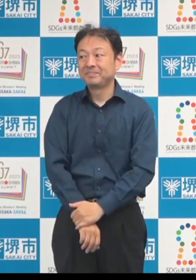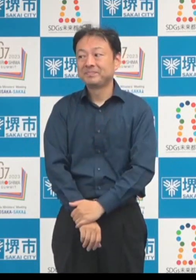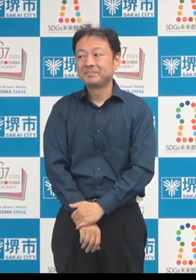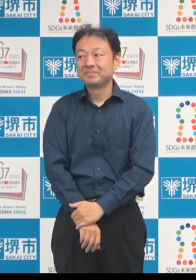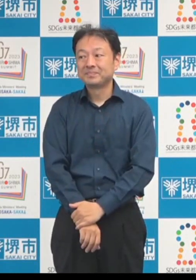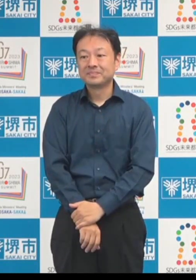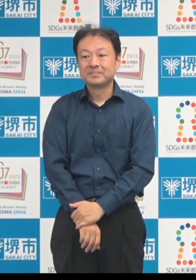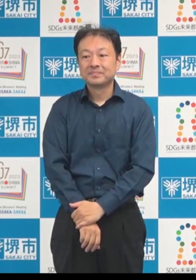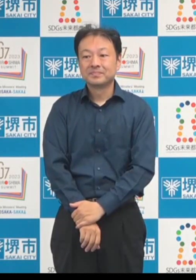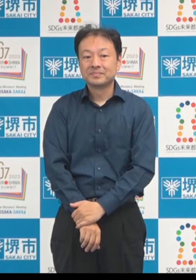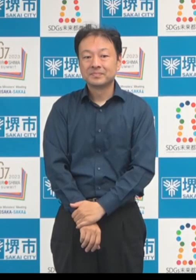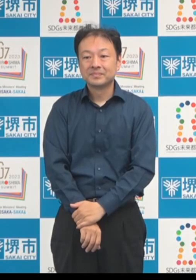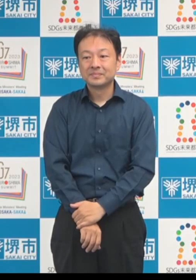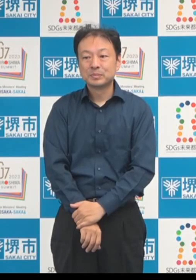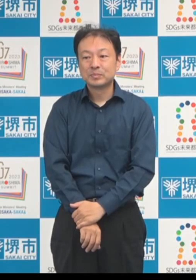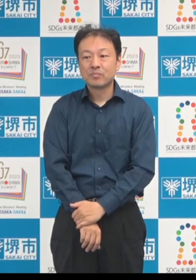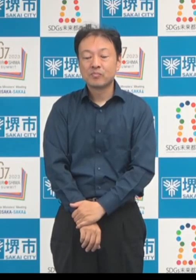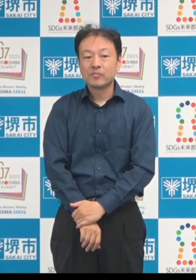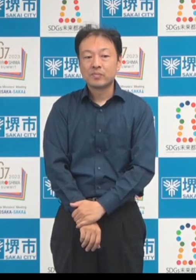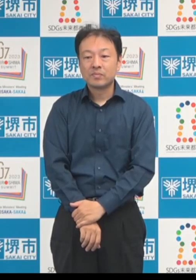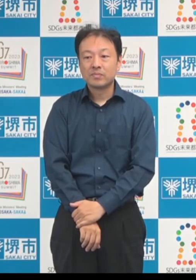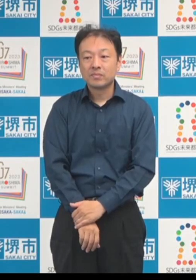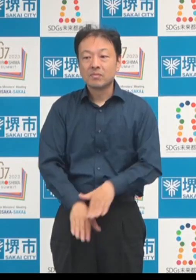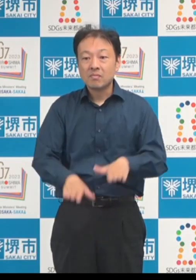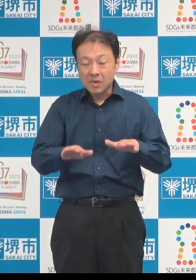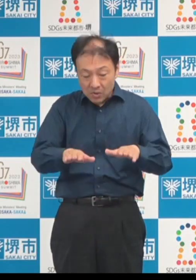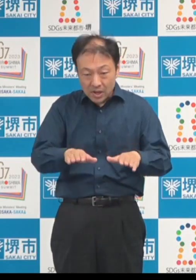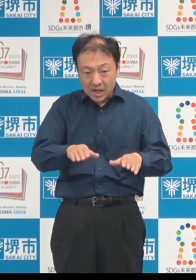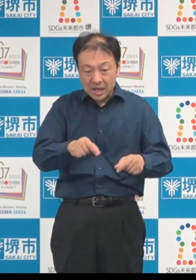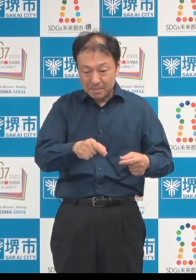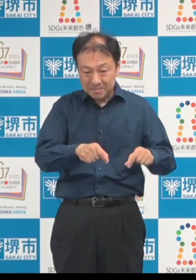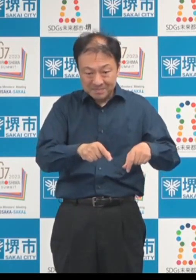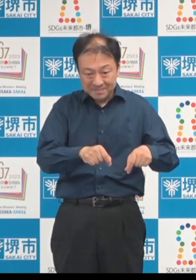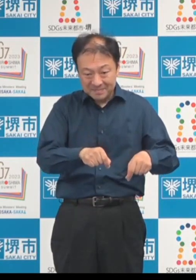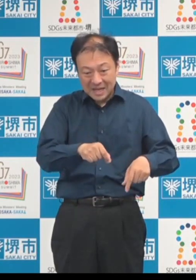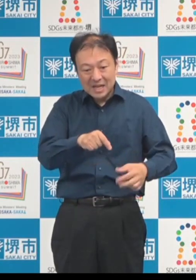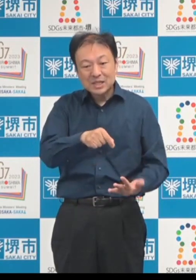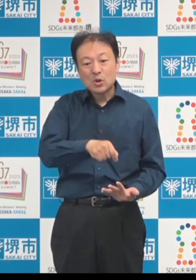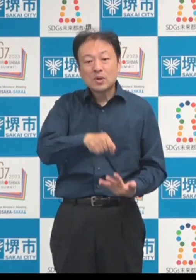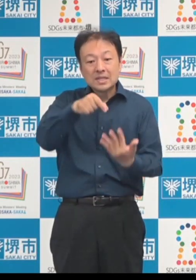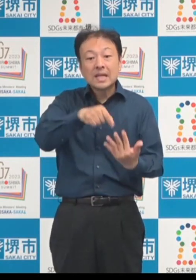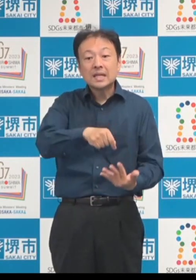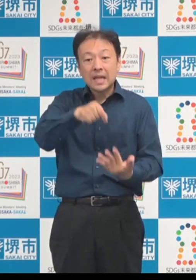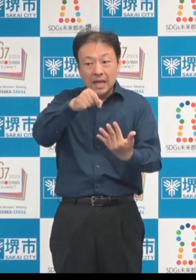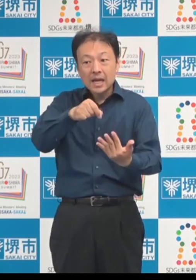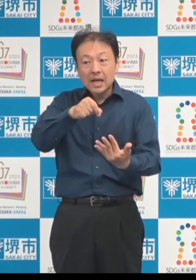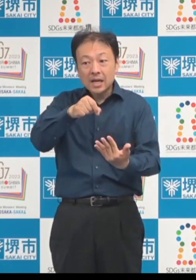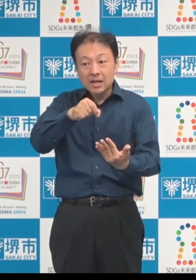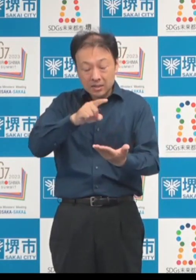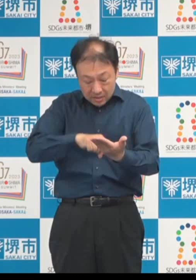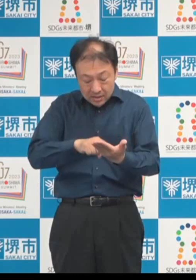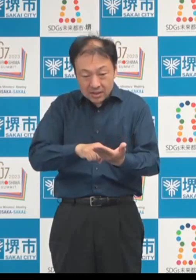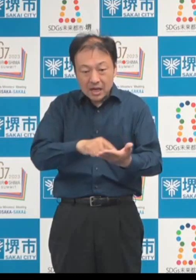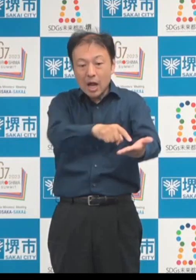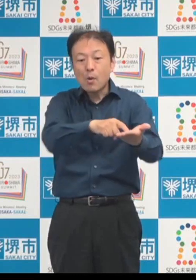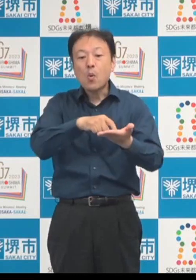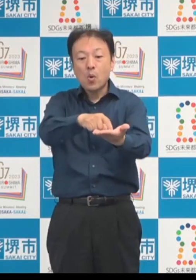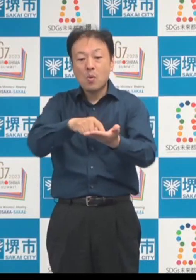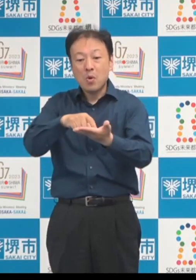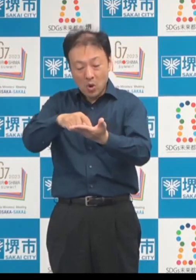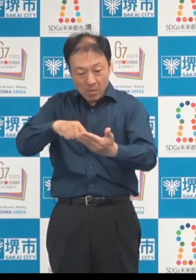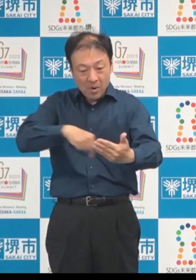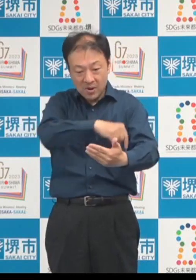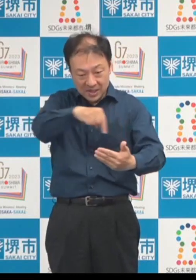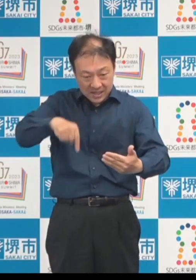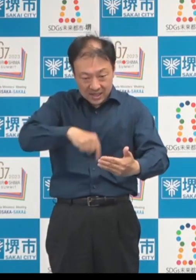今回はプロポーザルの方で選定させていただいております。何社かご応募いただいておるところです。で